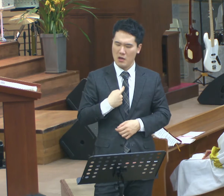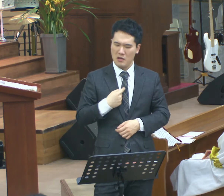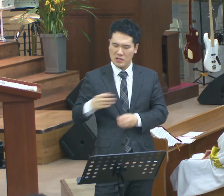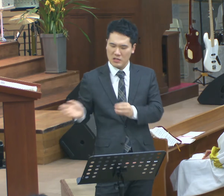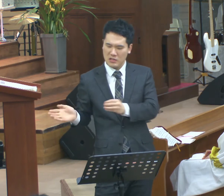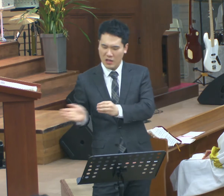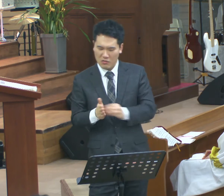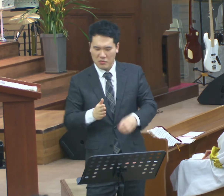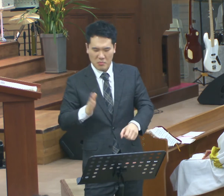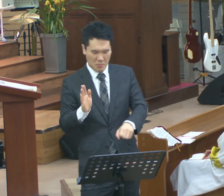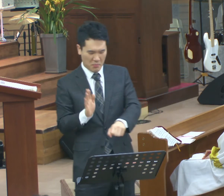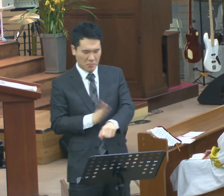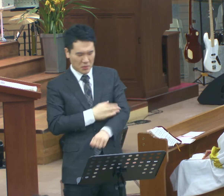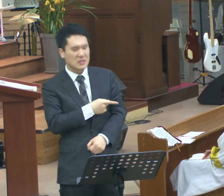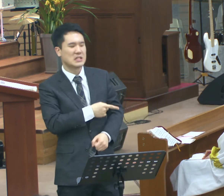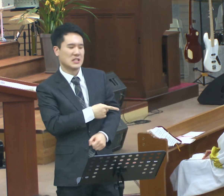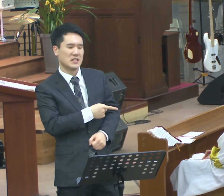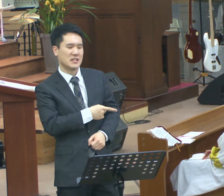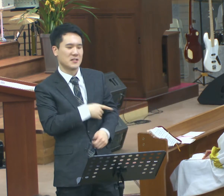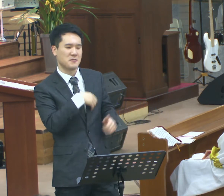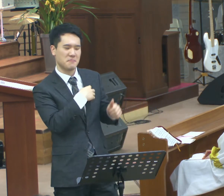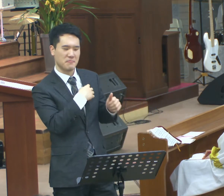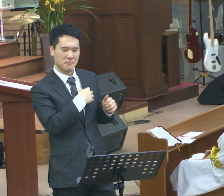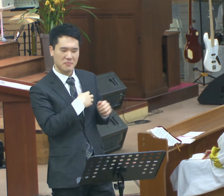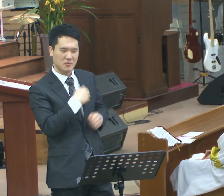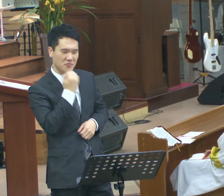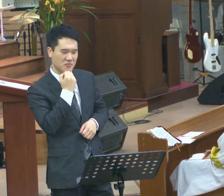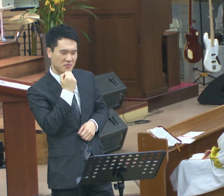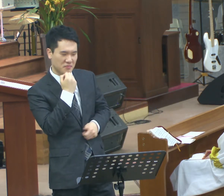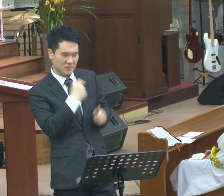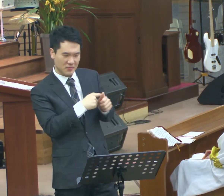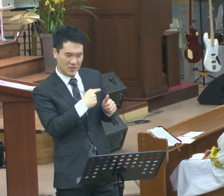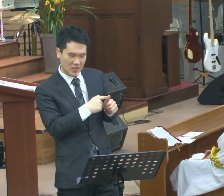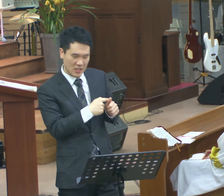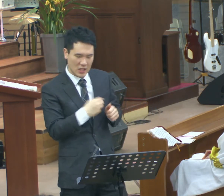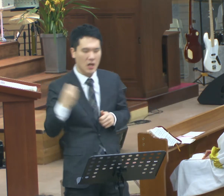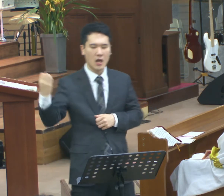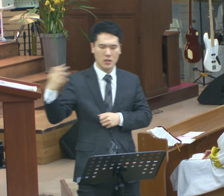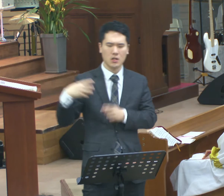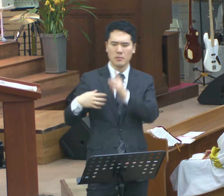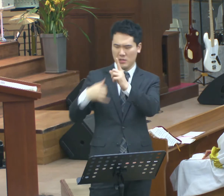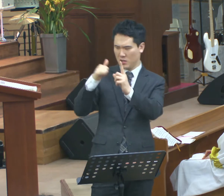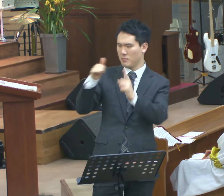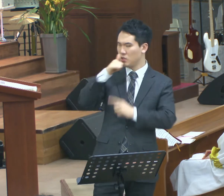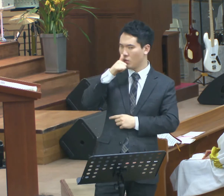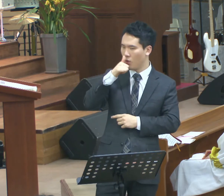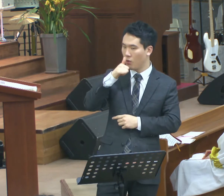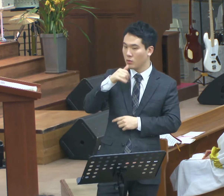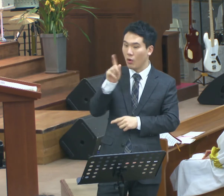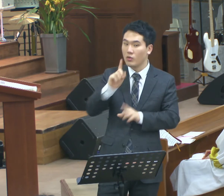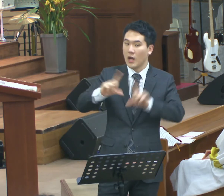얼굴로 저를 대하고 말도 그렇게 하는 분이 계세요. 그런데 제가 어느 날 그분을 이겼어요.